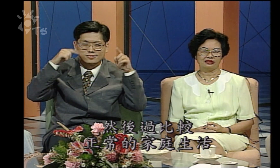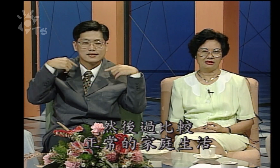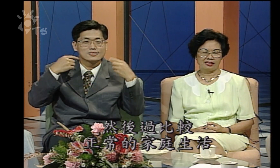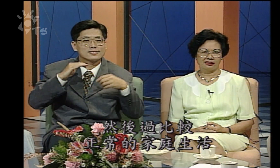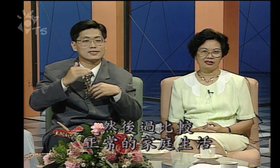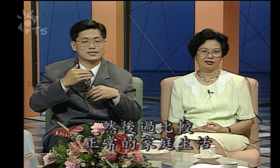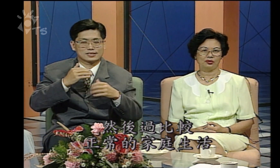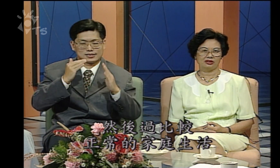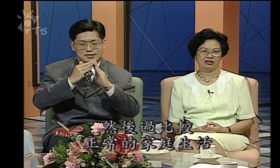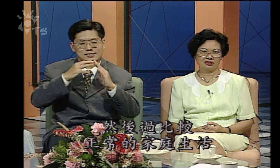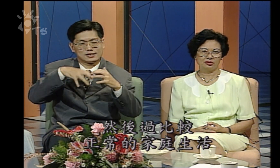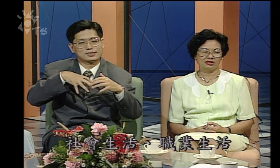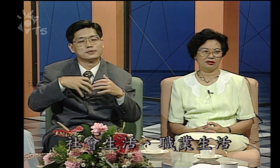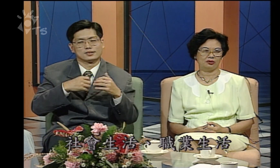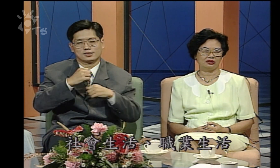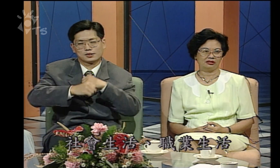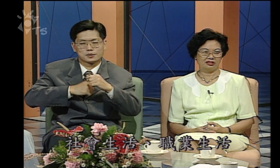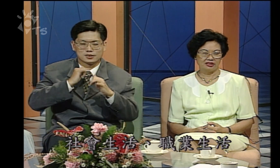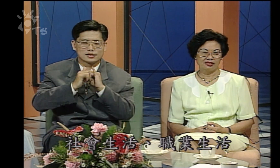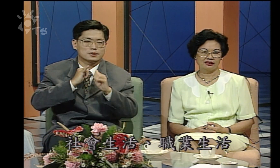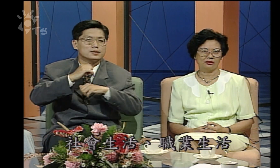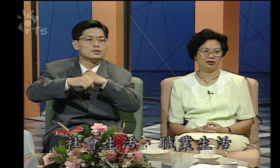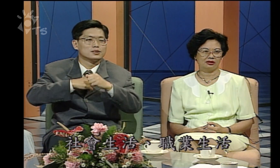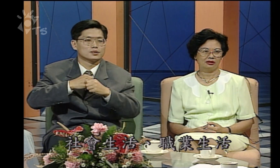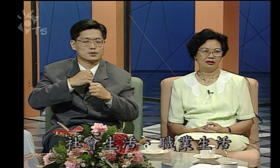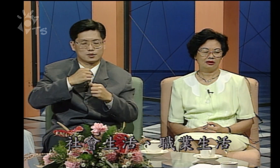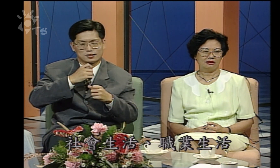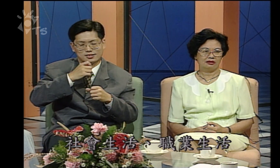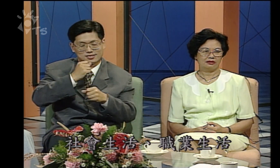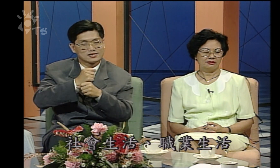家庭生活、社会生活、职业生活。